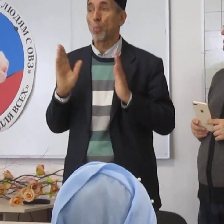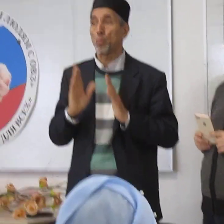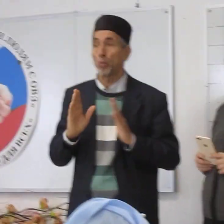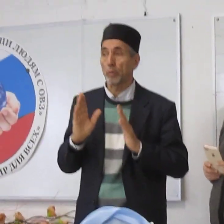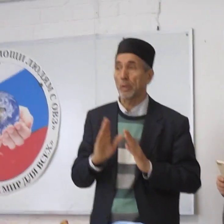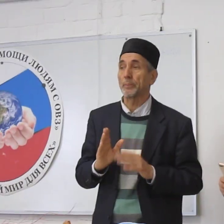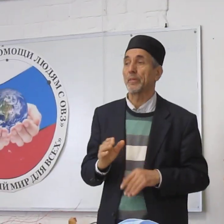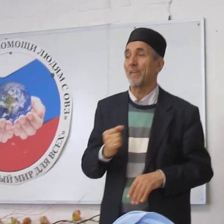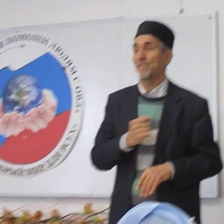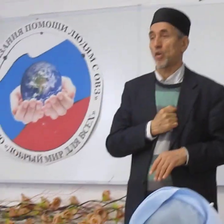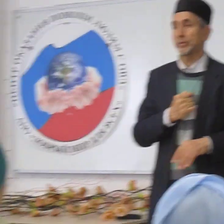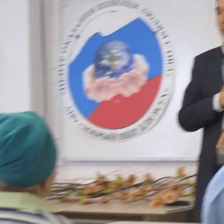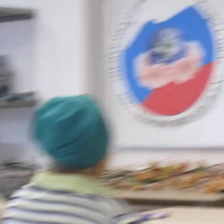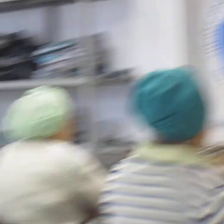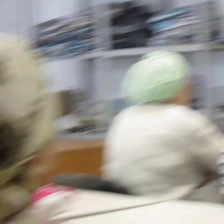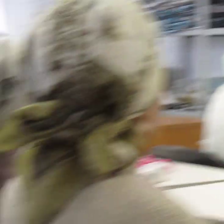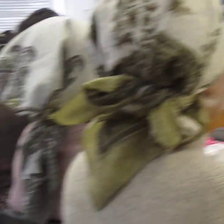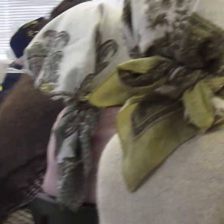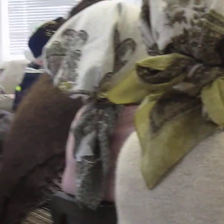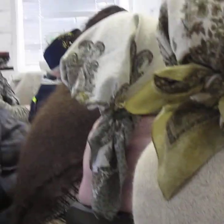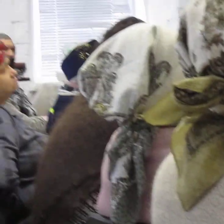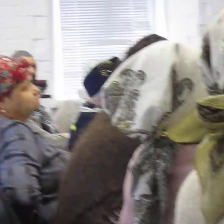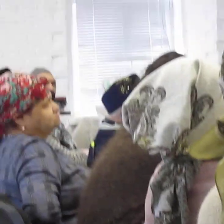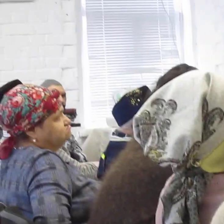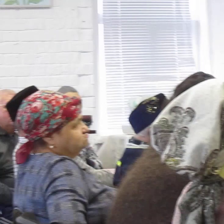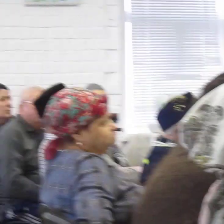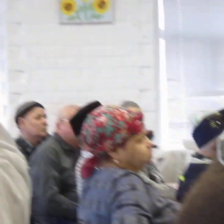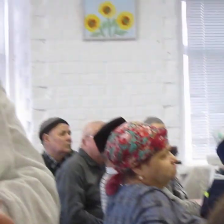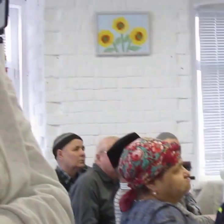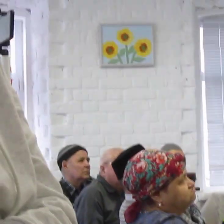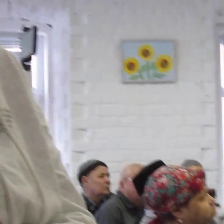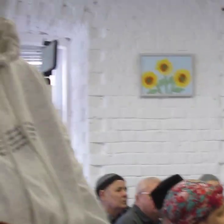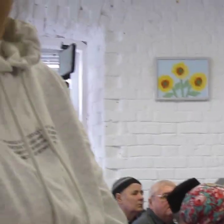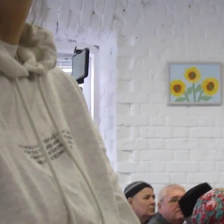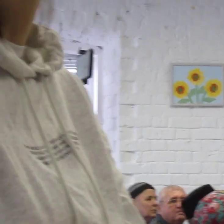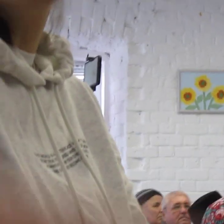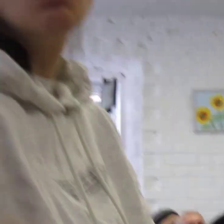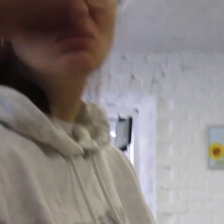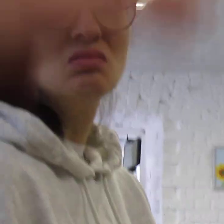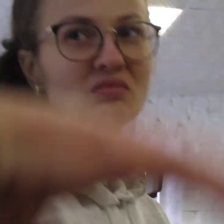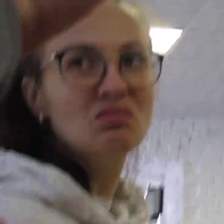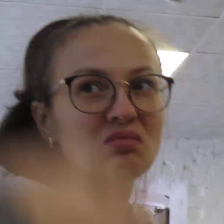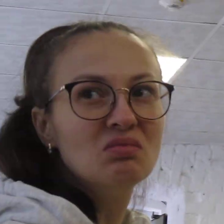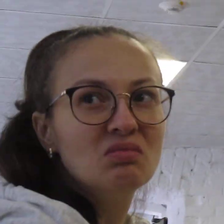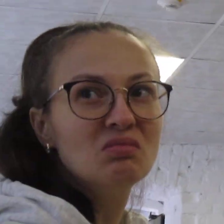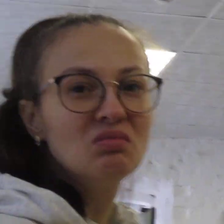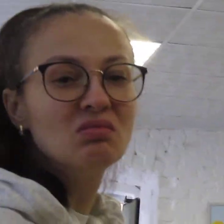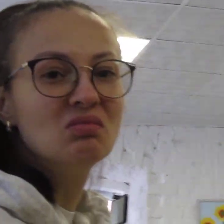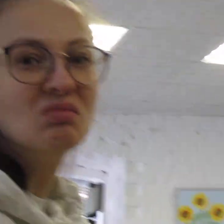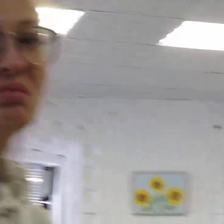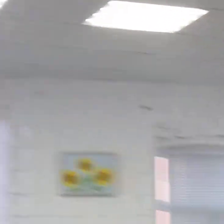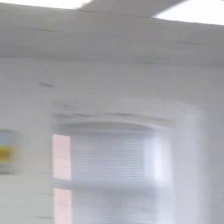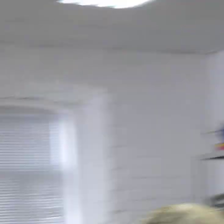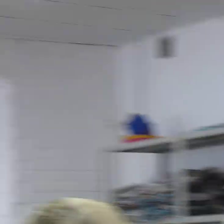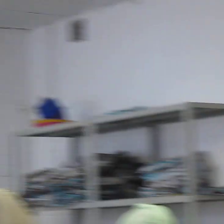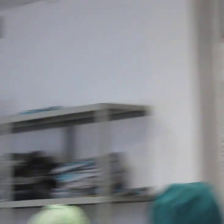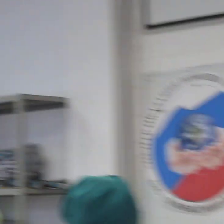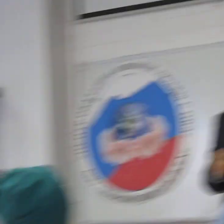войско. Ну, у нас мусульмане воевали, конечно, за религию, шахиды, то они